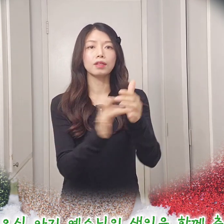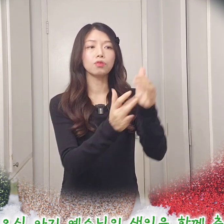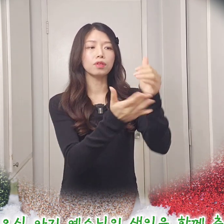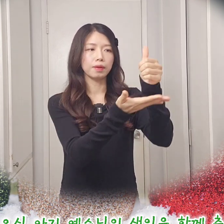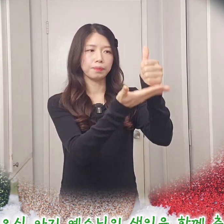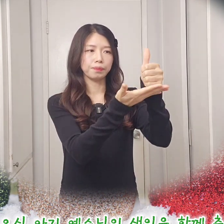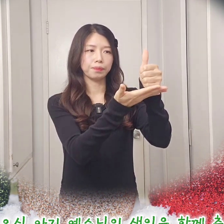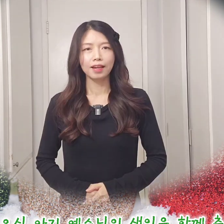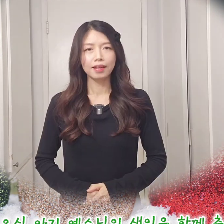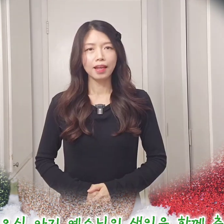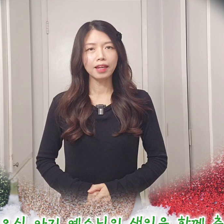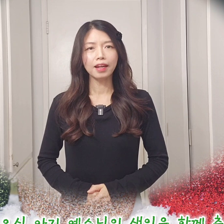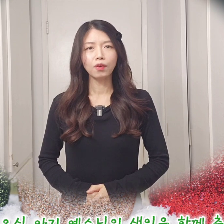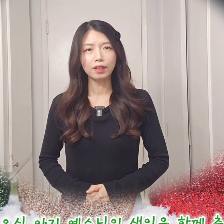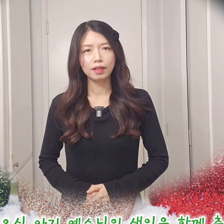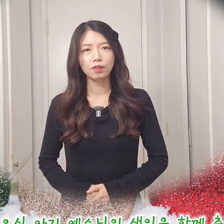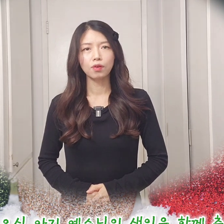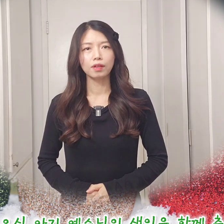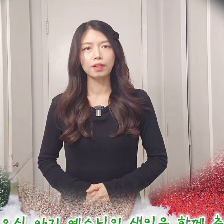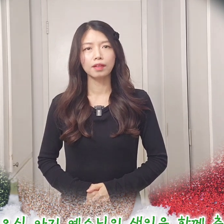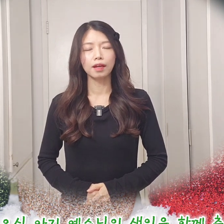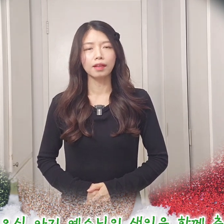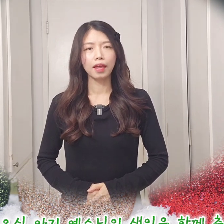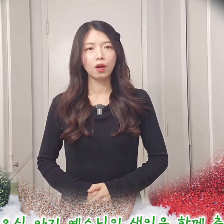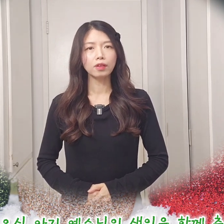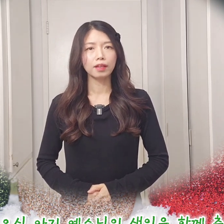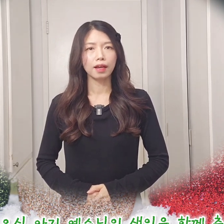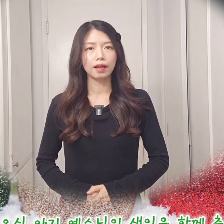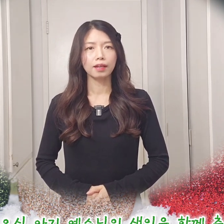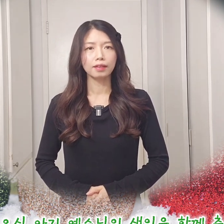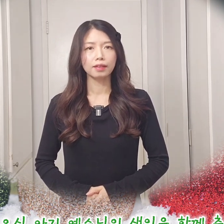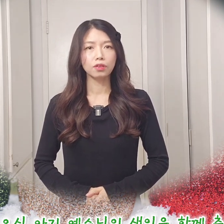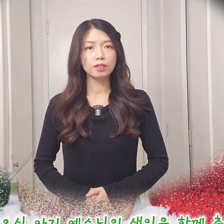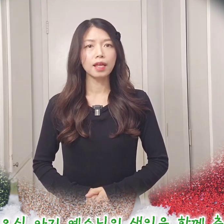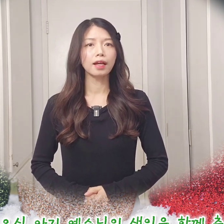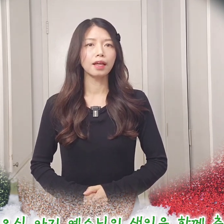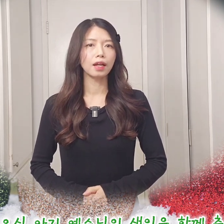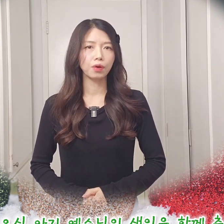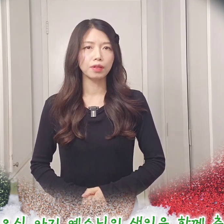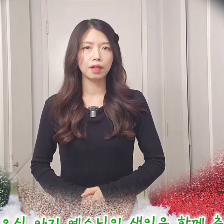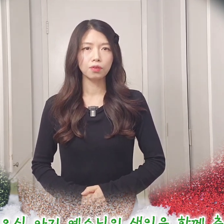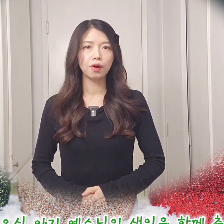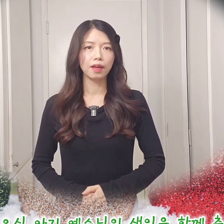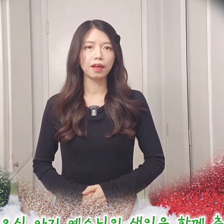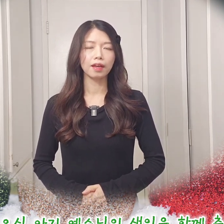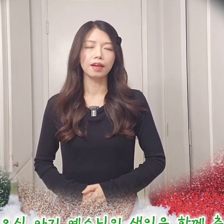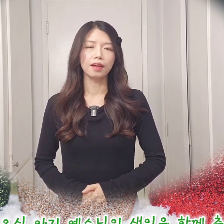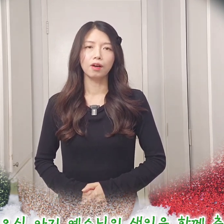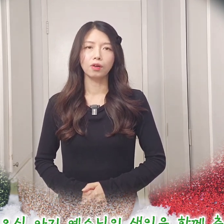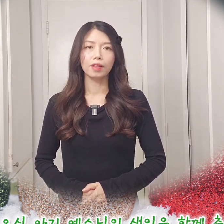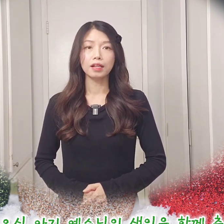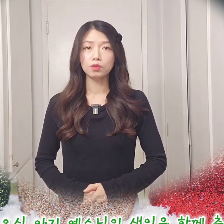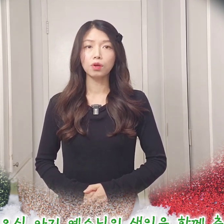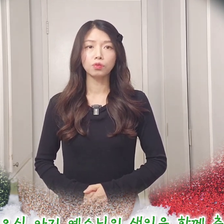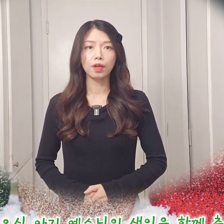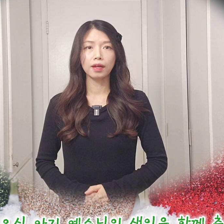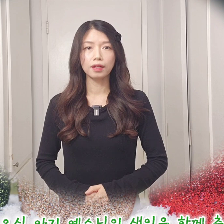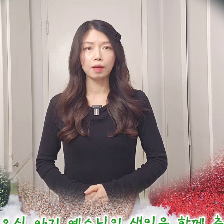예수님. 생일이라고 한 뜻의 수어는 태어나다, 출생하다라고 한 뜻의 수어에 날 수어 두 개를